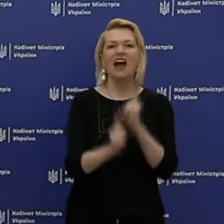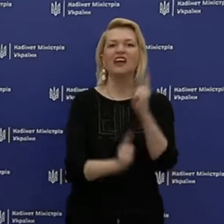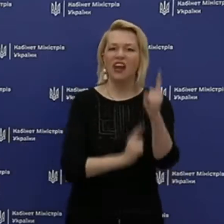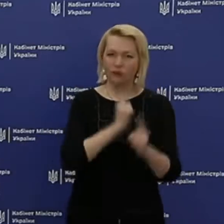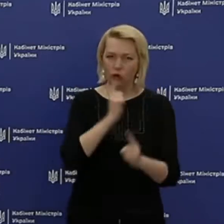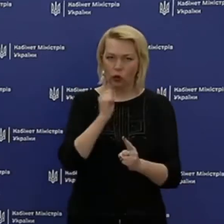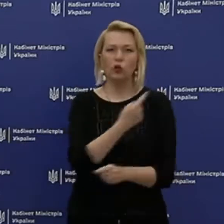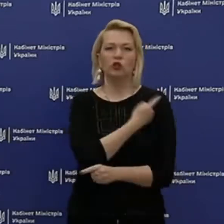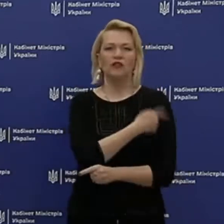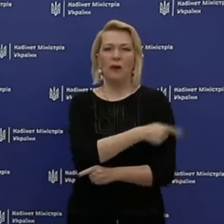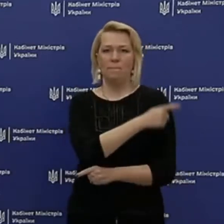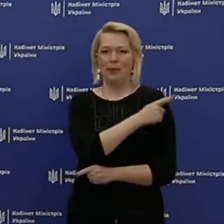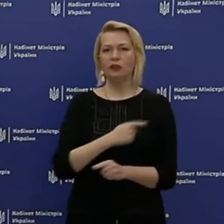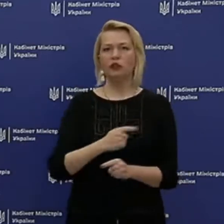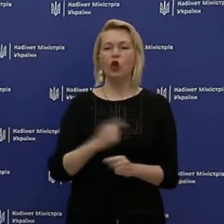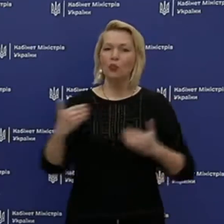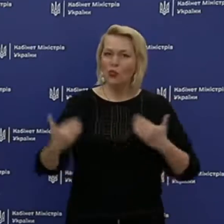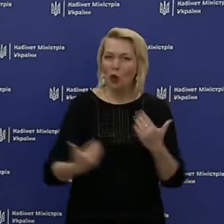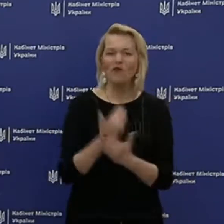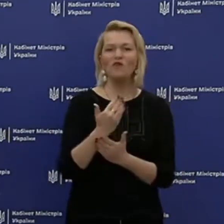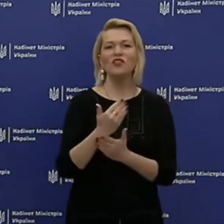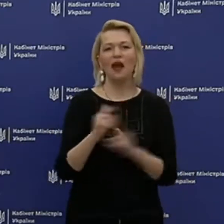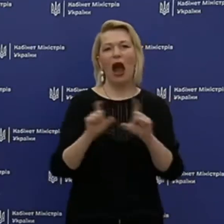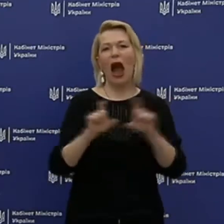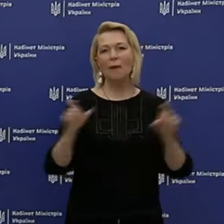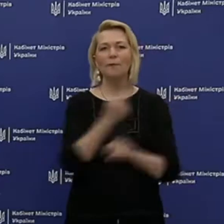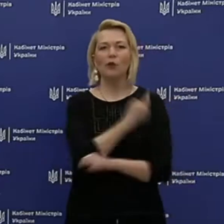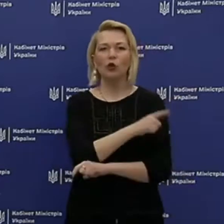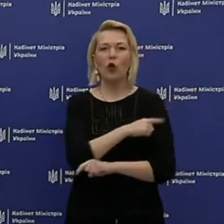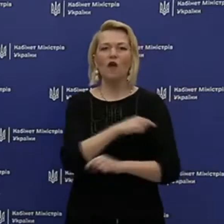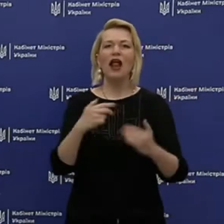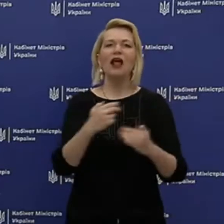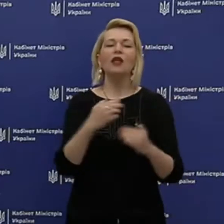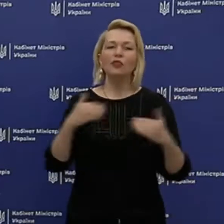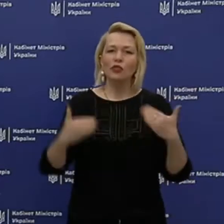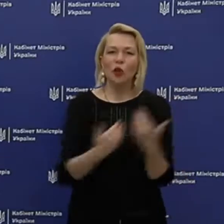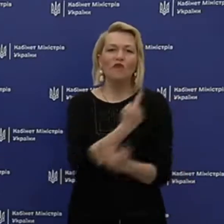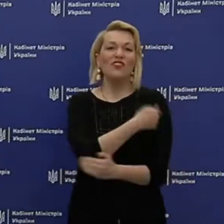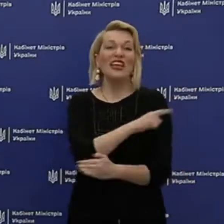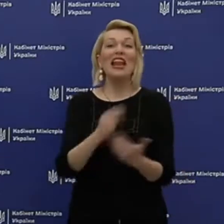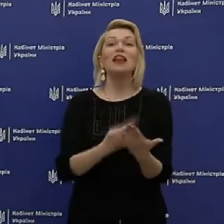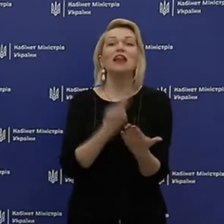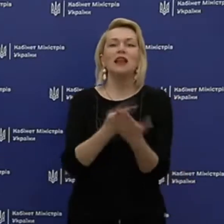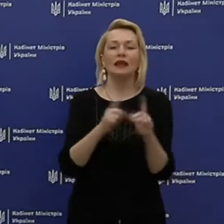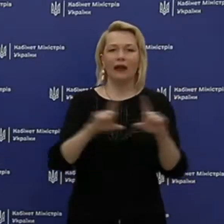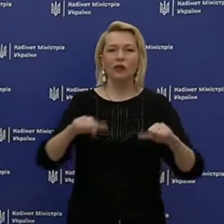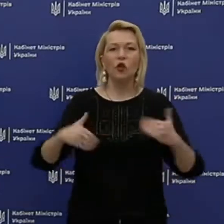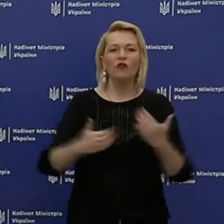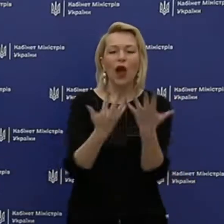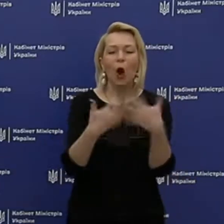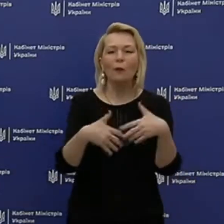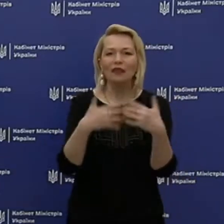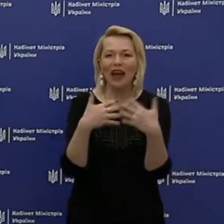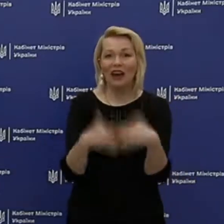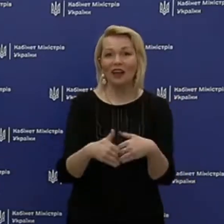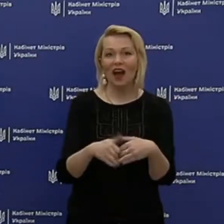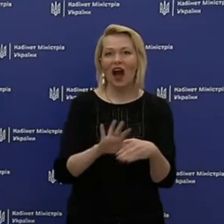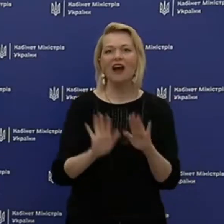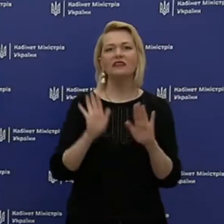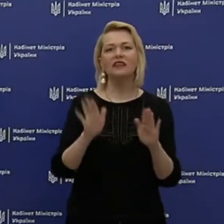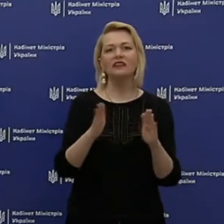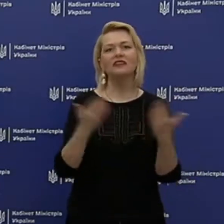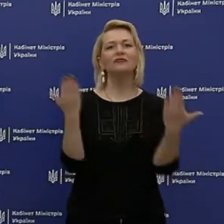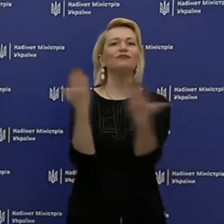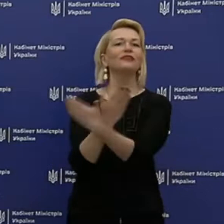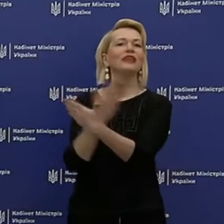реформованою медициною. Нові амбулаторії, нові лікарні, нове обладнання в лікарнях, а не ті